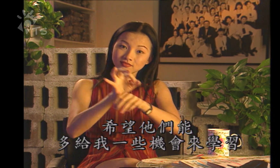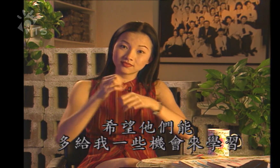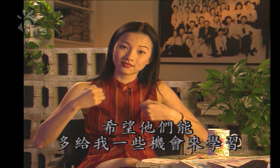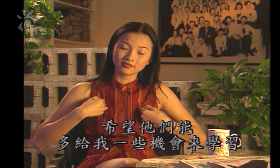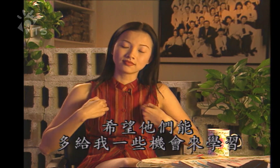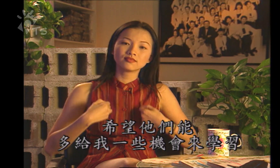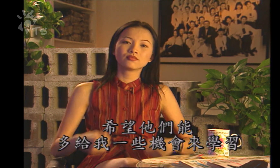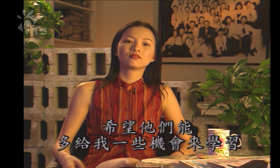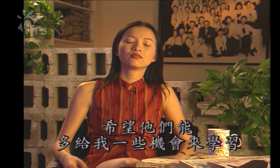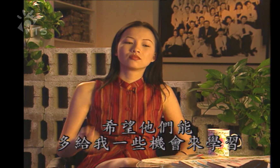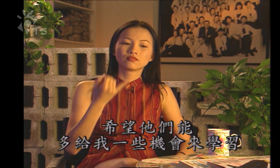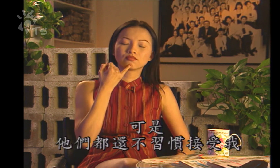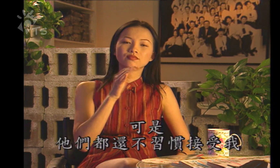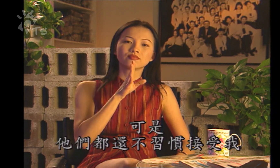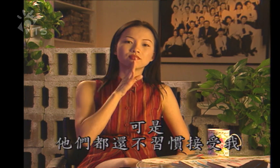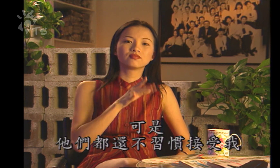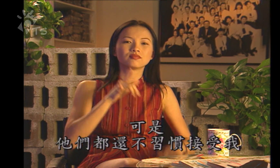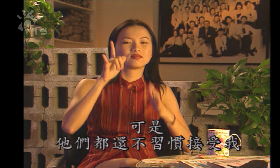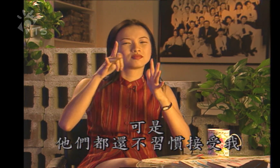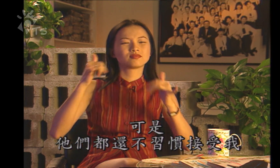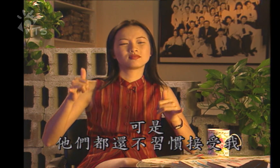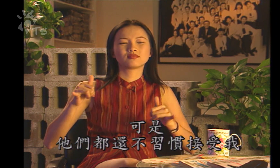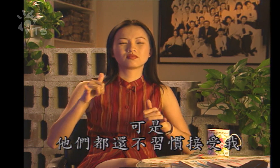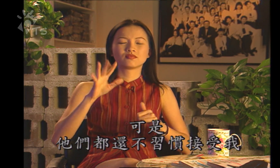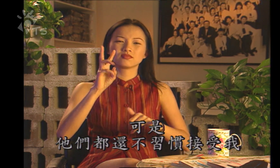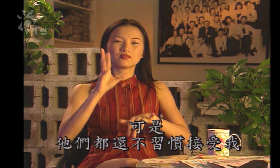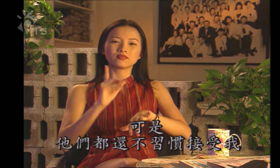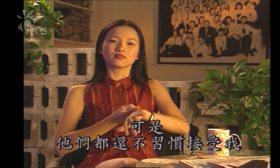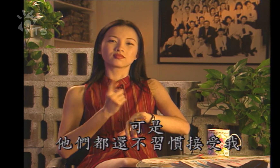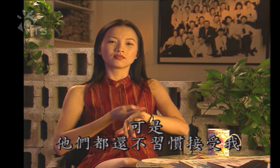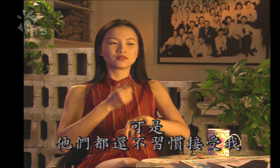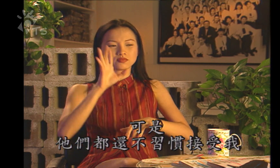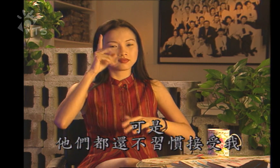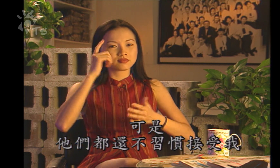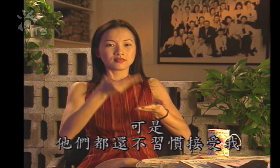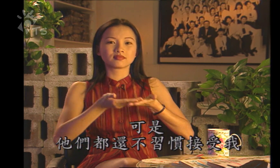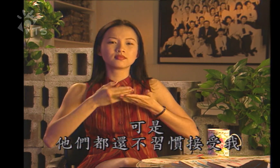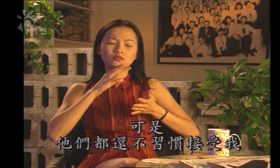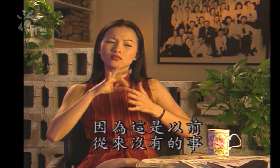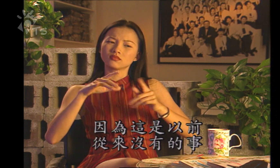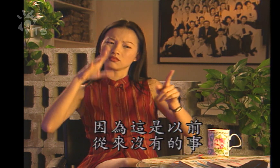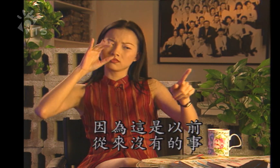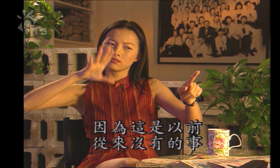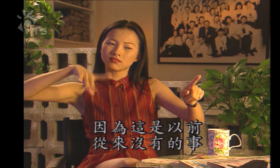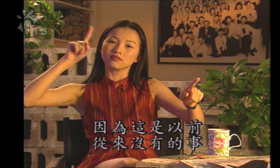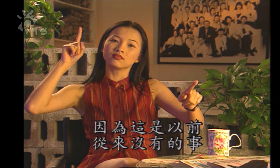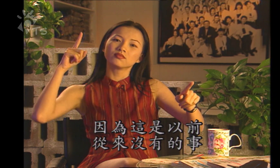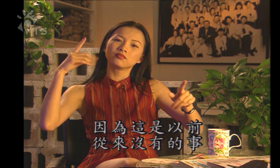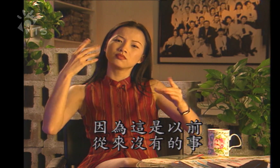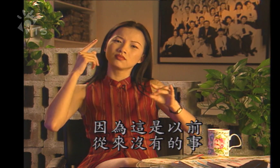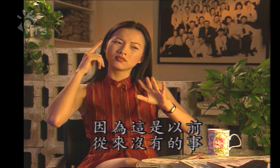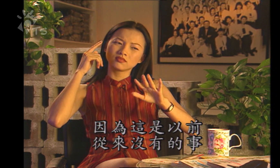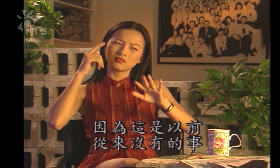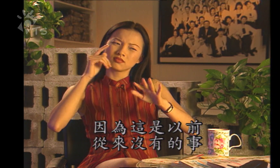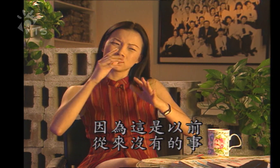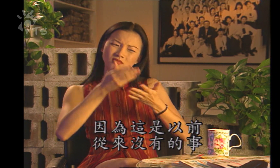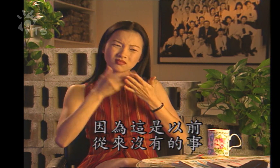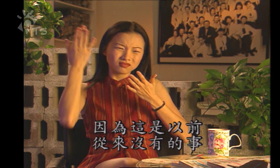习，可是他们都还不习惯接受我，因为这是以前从来没有的